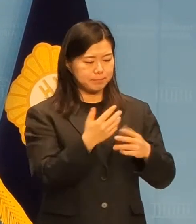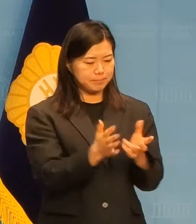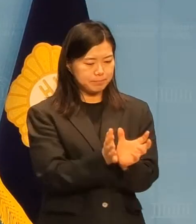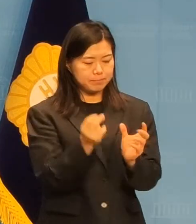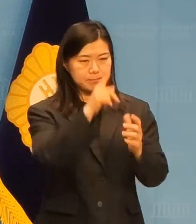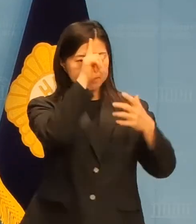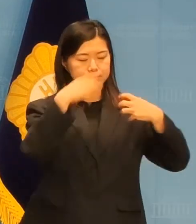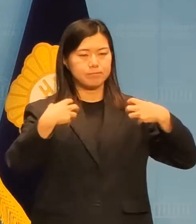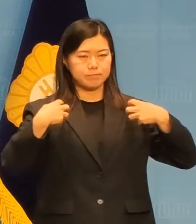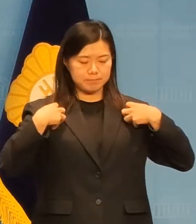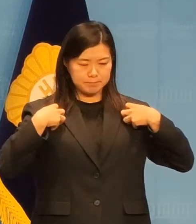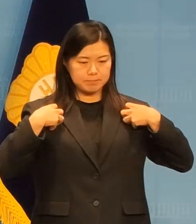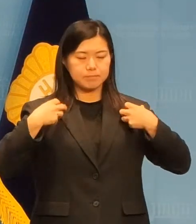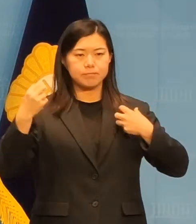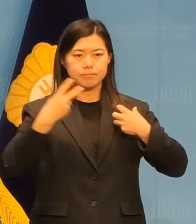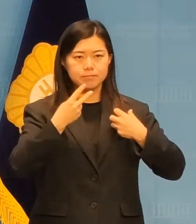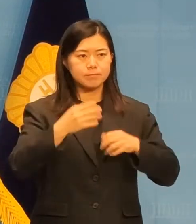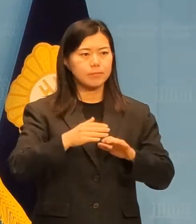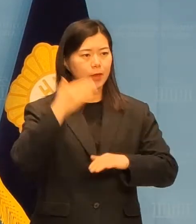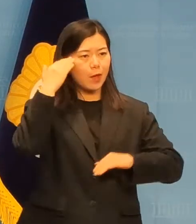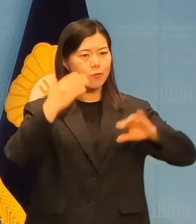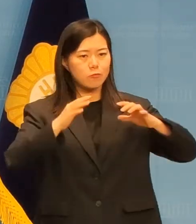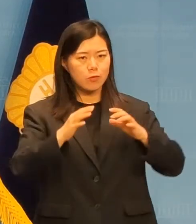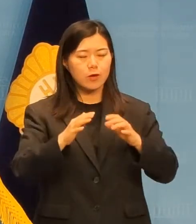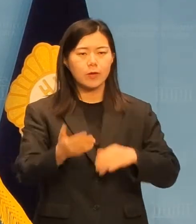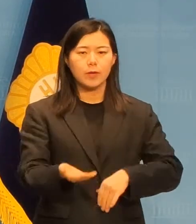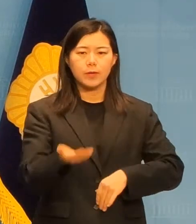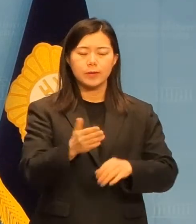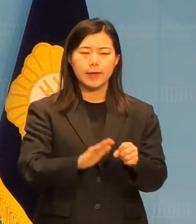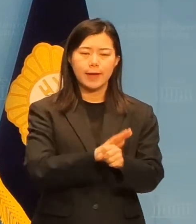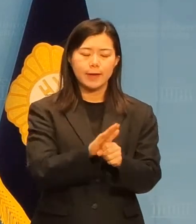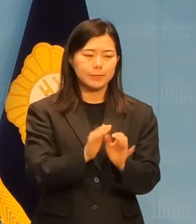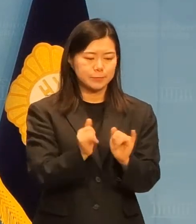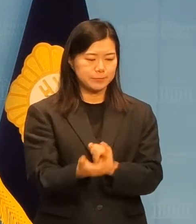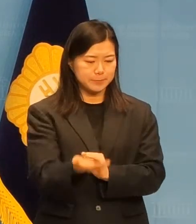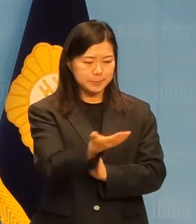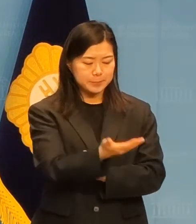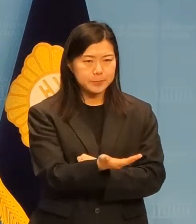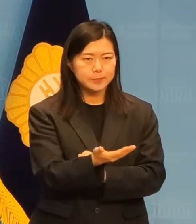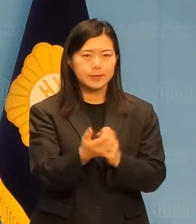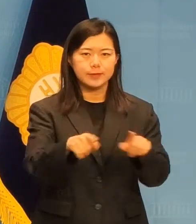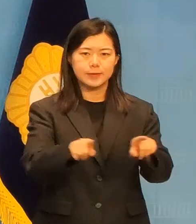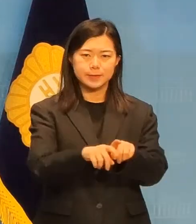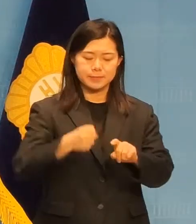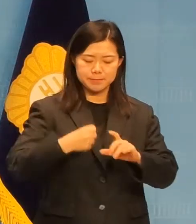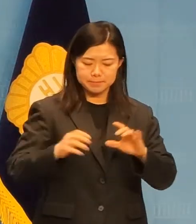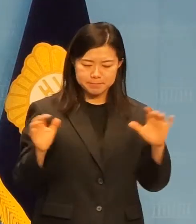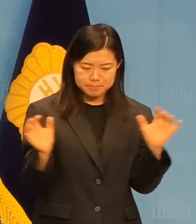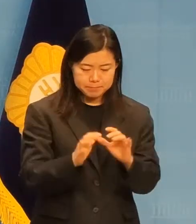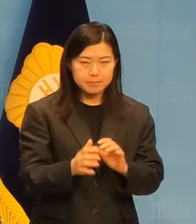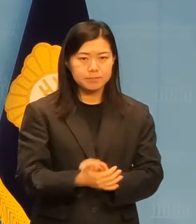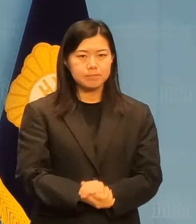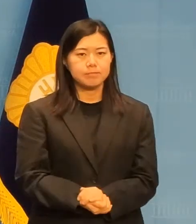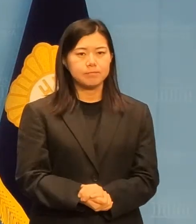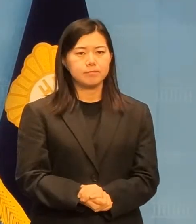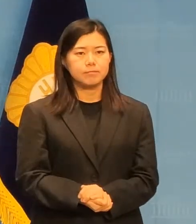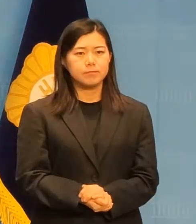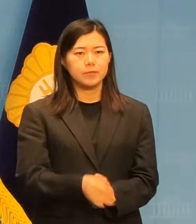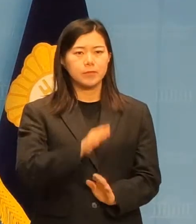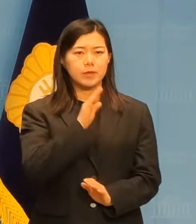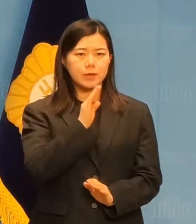그리고 대한민국을 사랑하는 모든 국민들이 함께 힘을 모아서 정상적 체제로